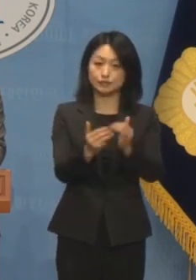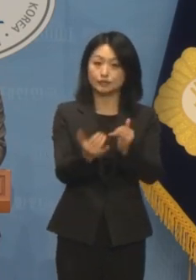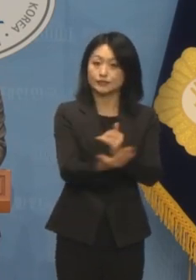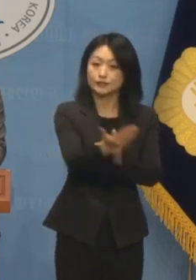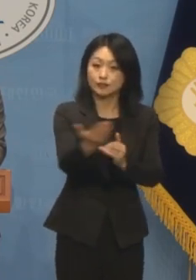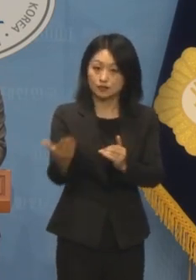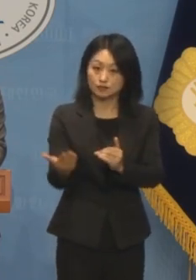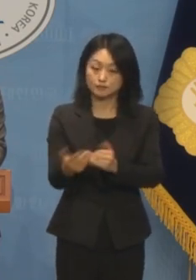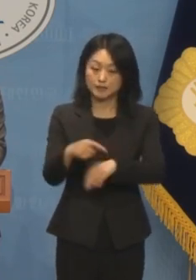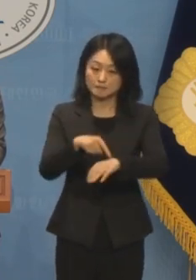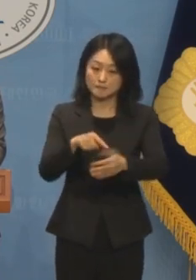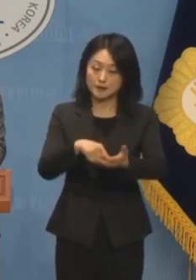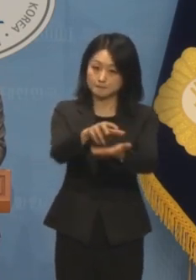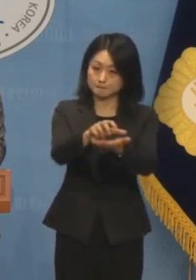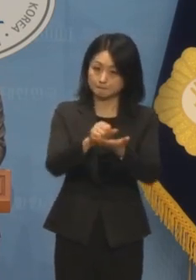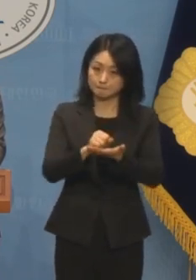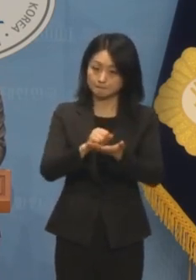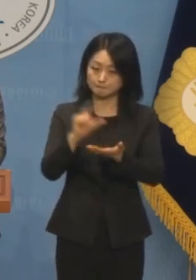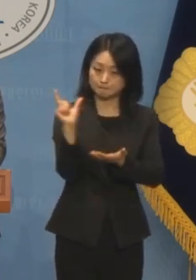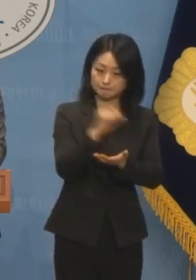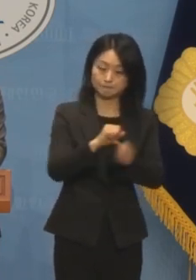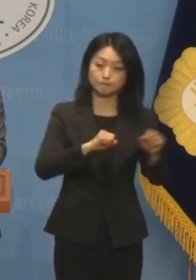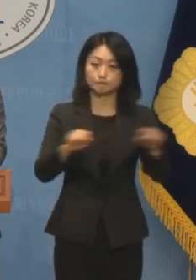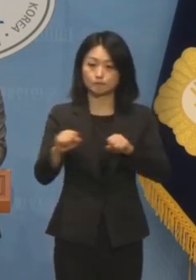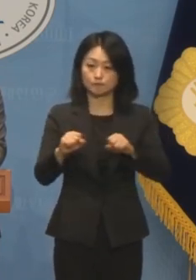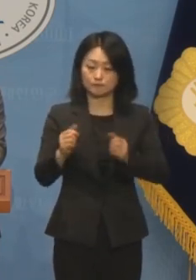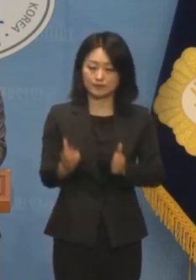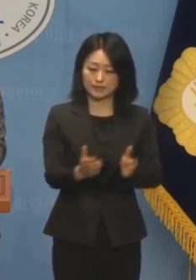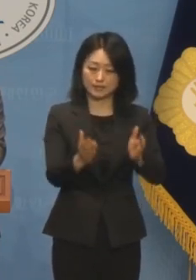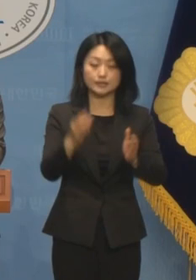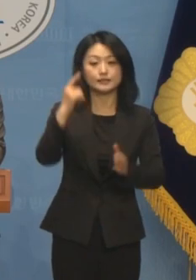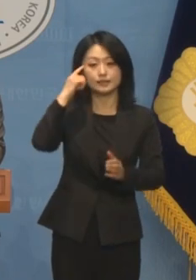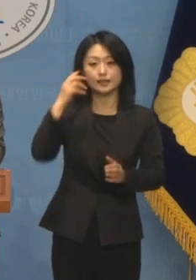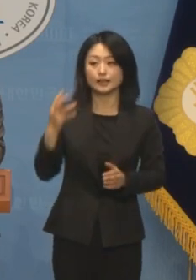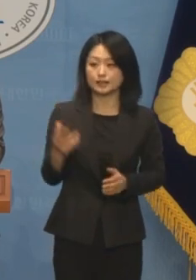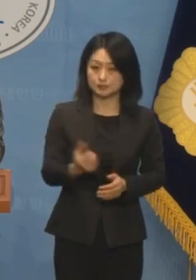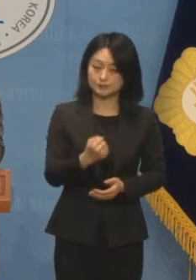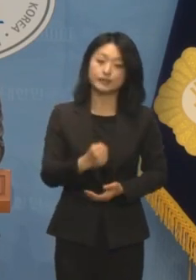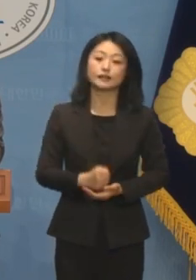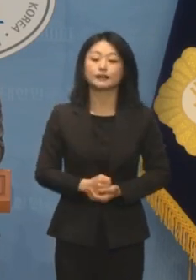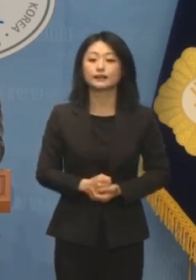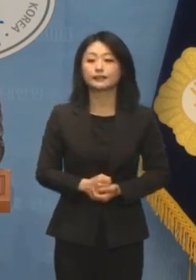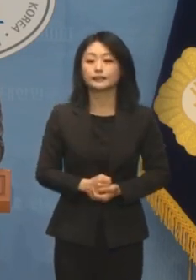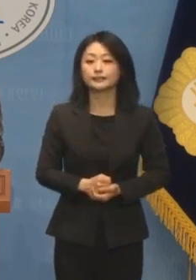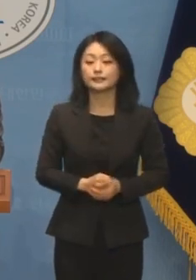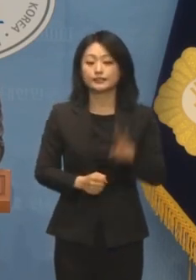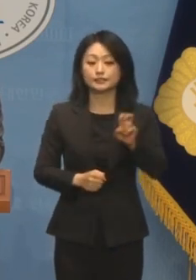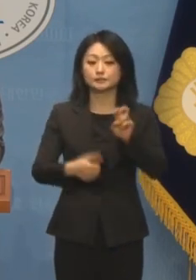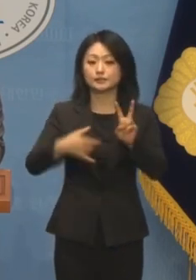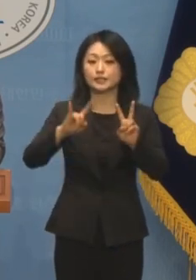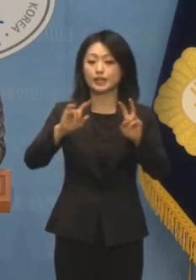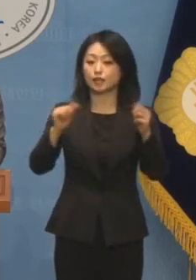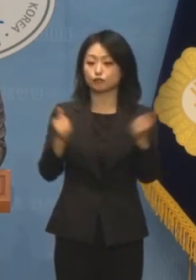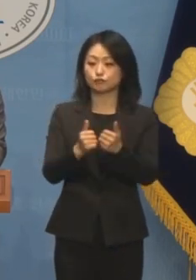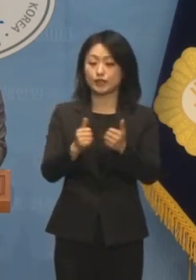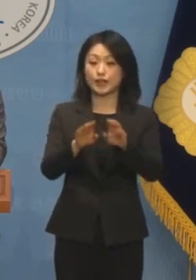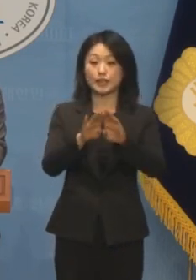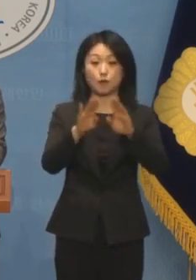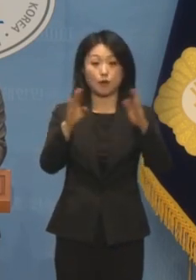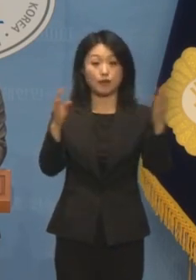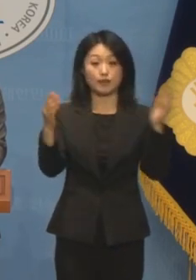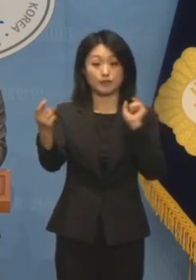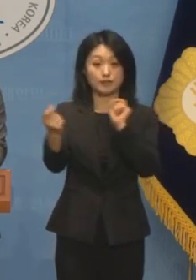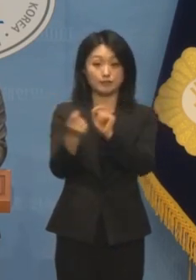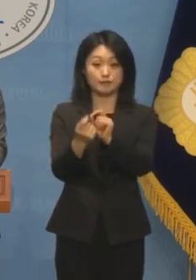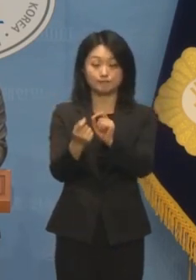뜻을 더 바르고 빠르게 수용하는 길이라고 생각합니다. 이제 22대 국회 개원이 얼마